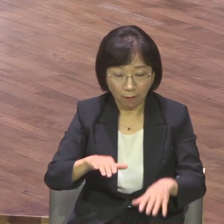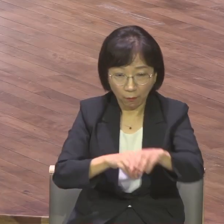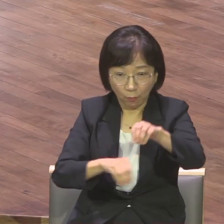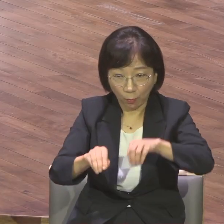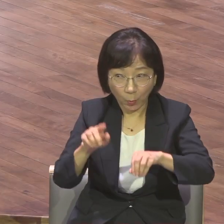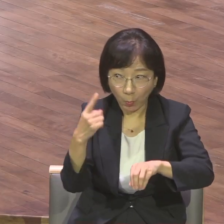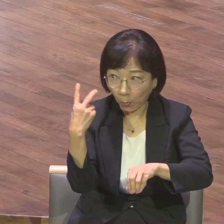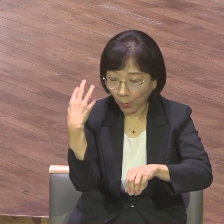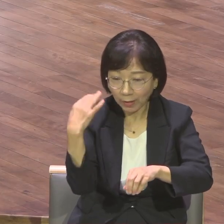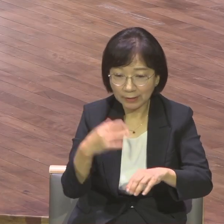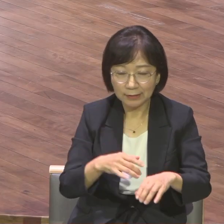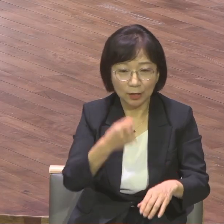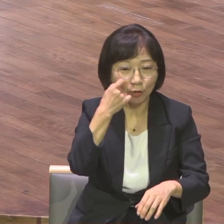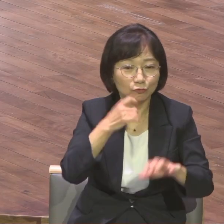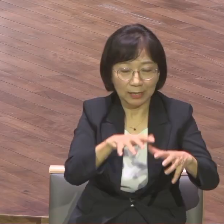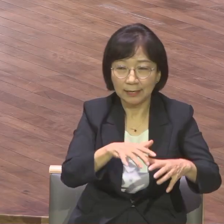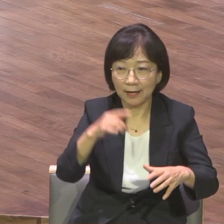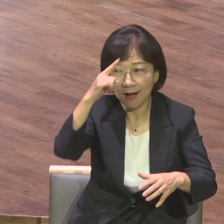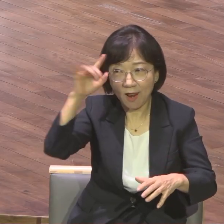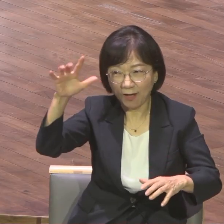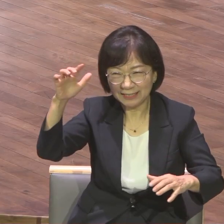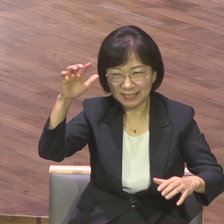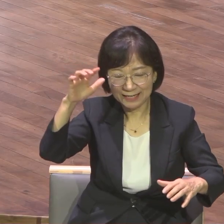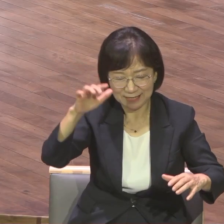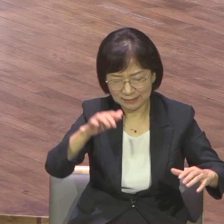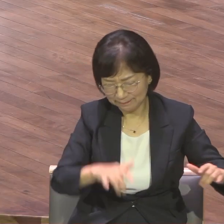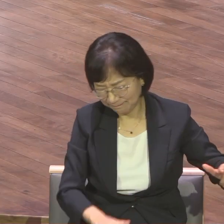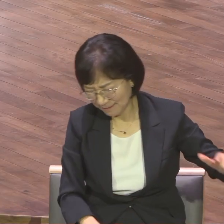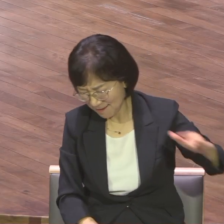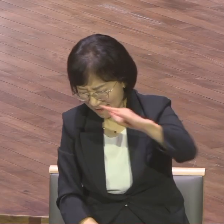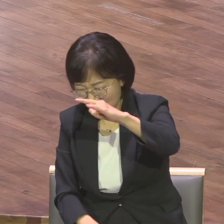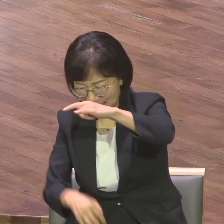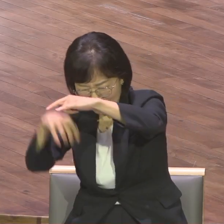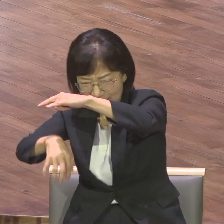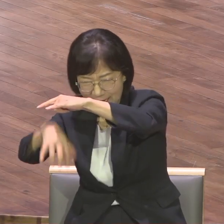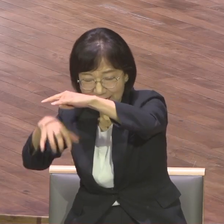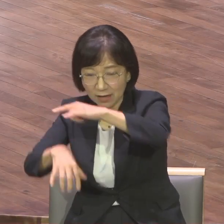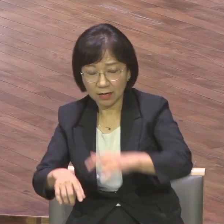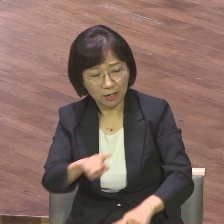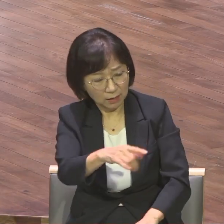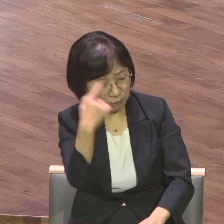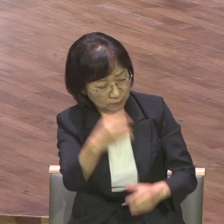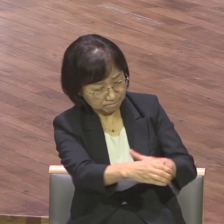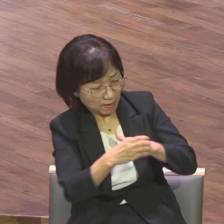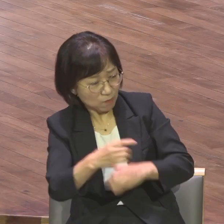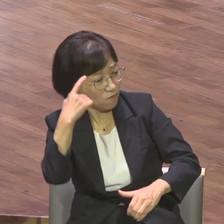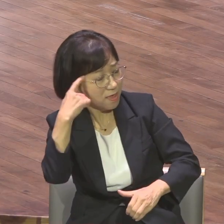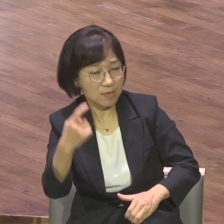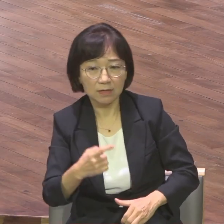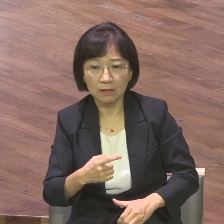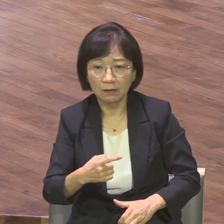공격하니까 도발이다라고 그렇게 말합니다. 저거는 정당하고 우크라이나는 도발이고